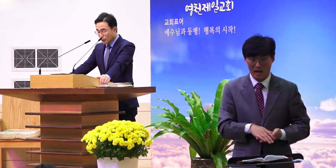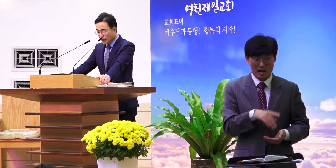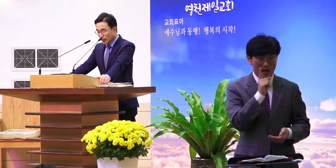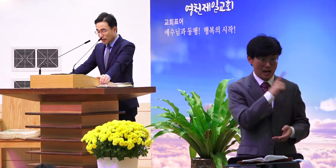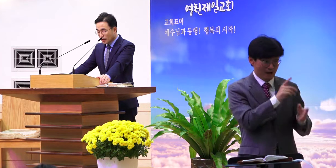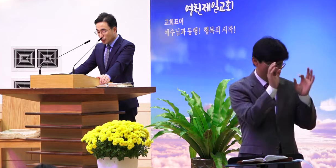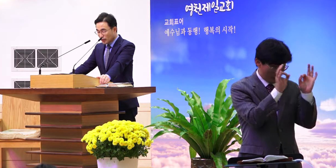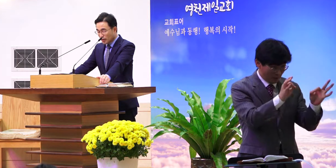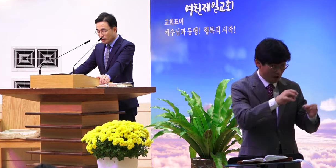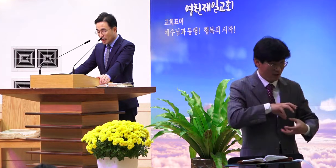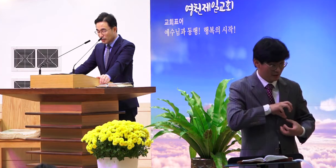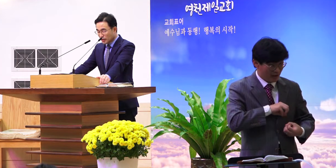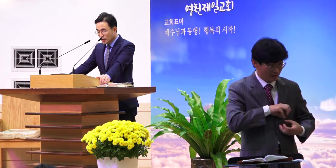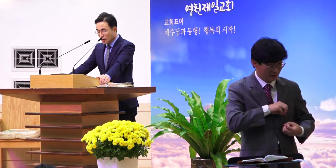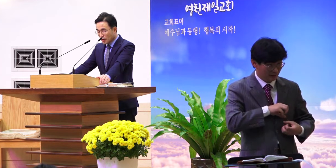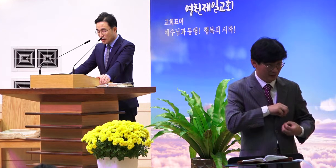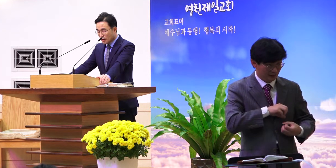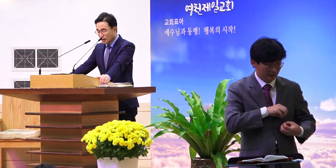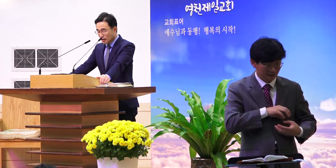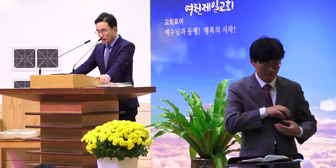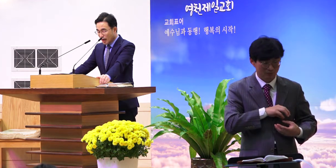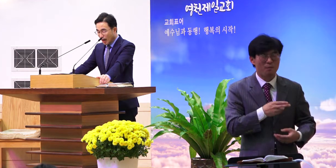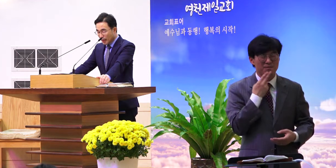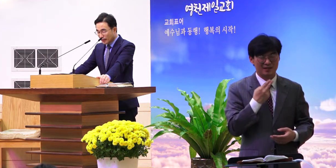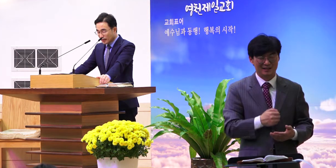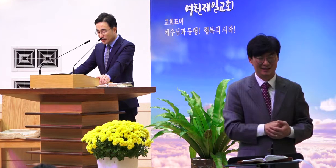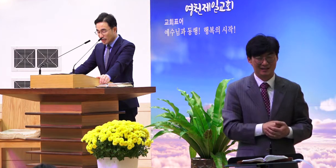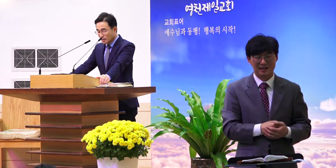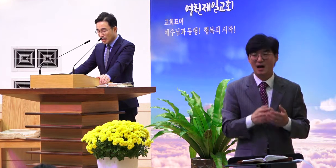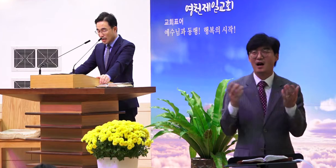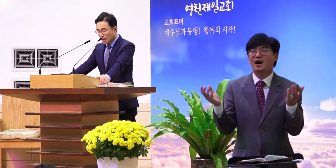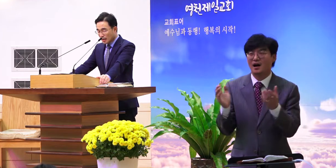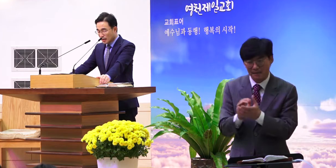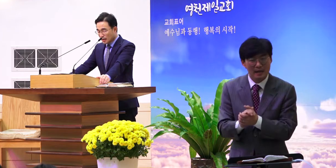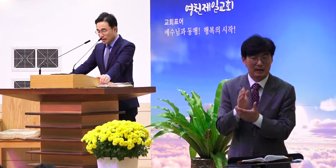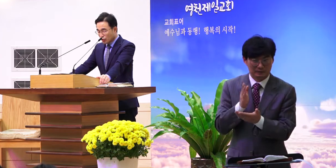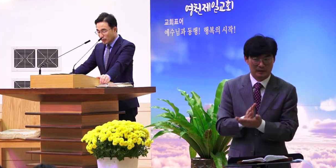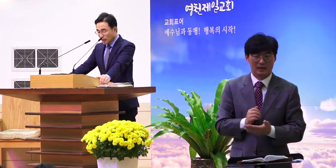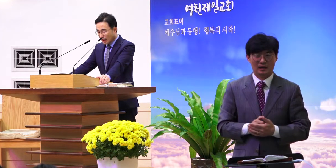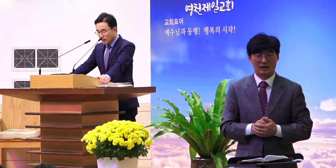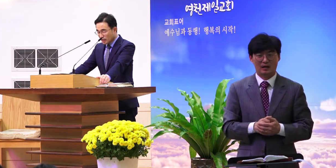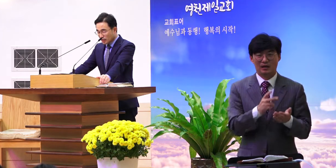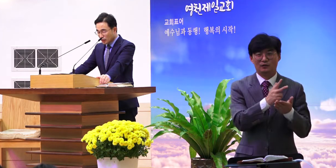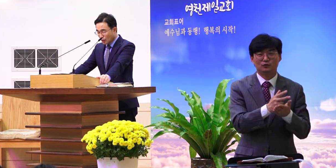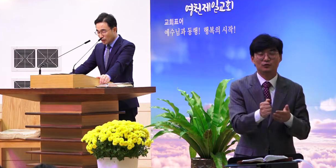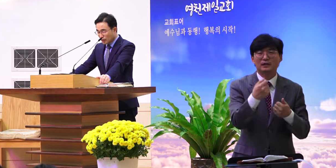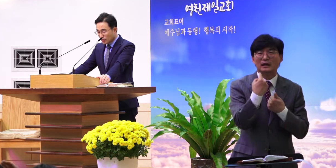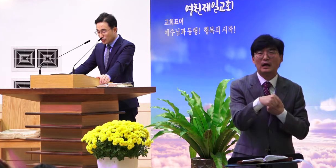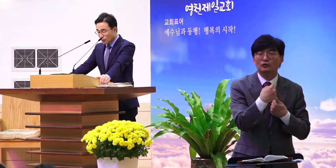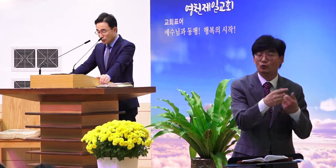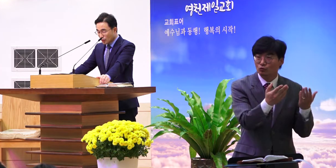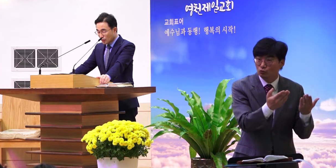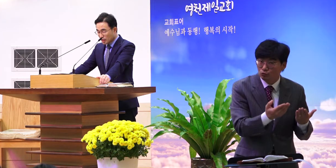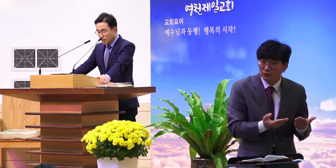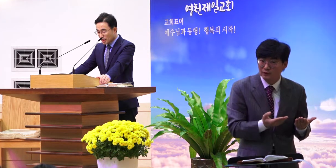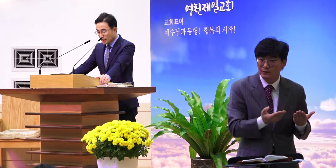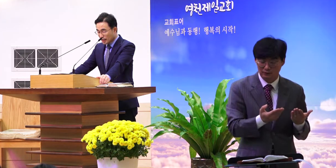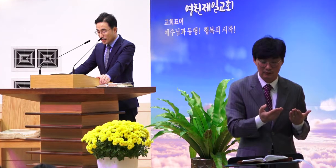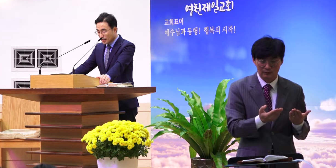양심의 소리에 귀를 막으면서 아멘 하지 말라. 주님이 가르치신 기도를